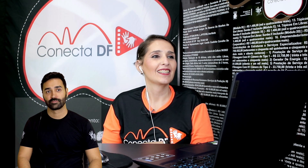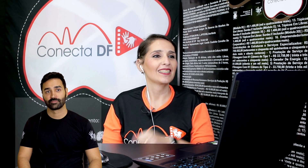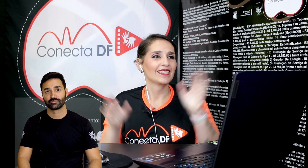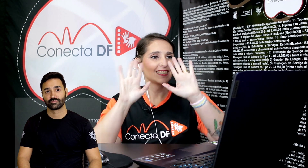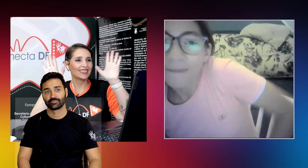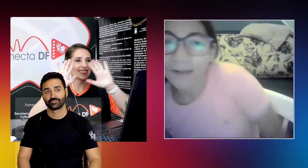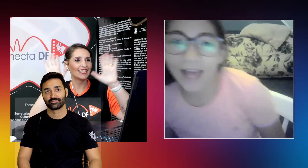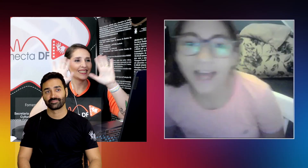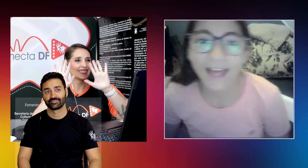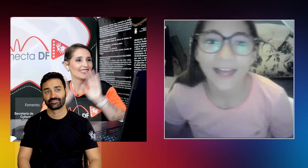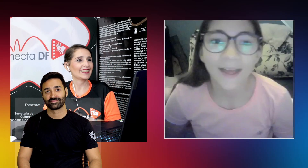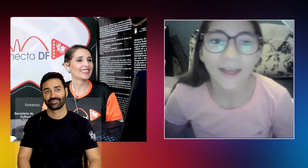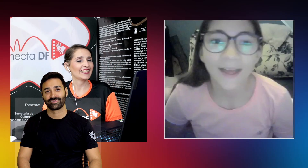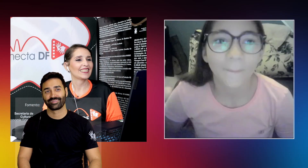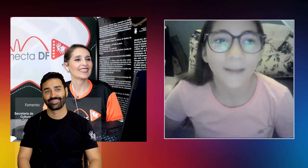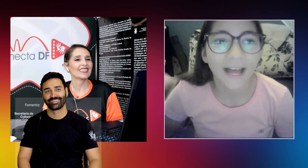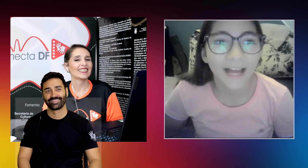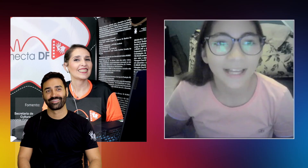prima.